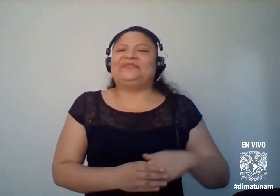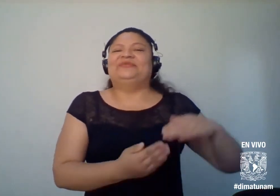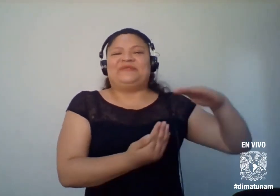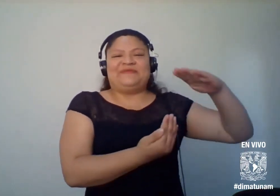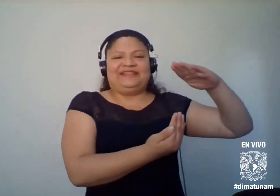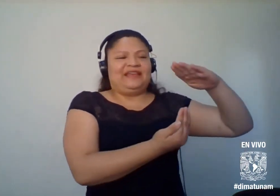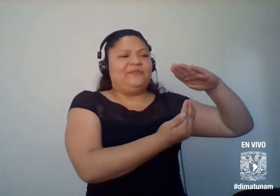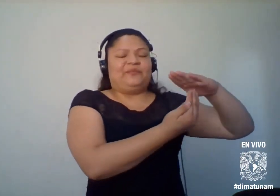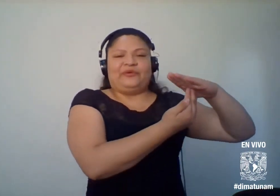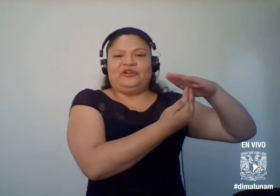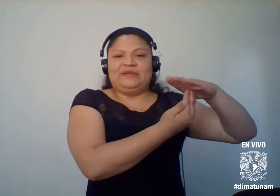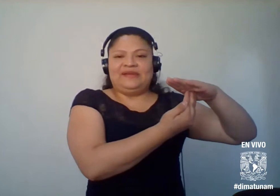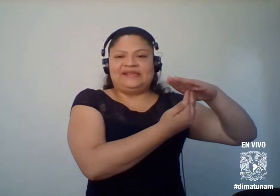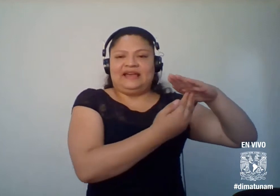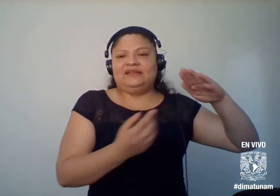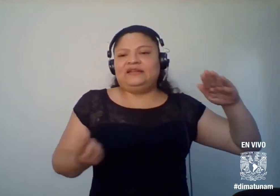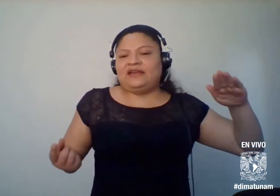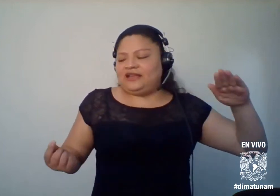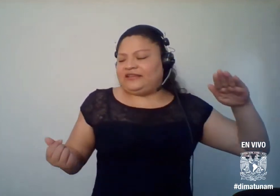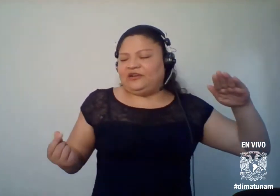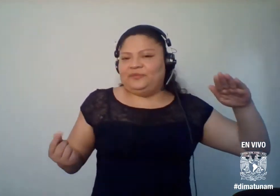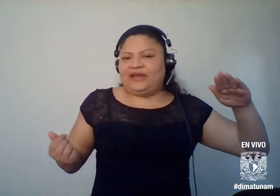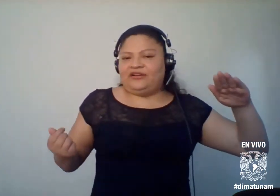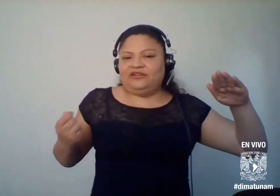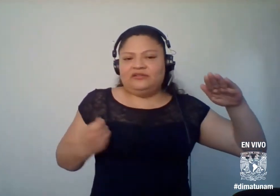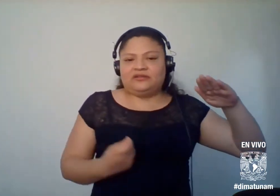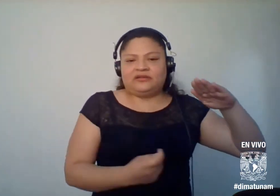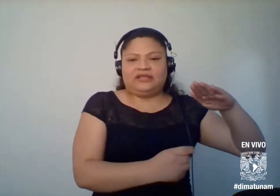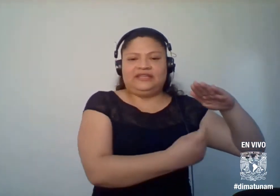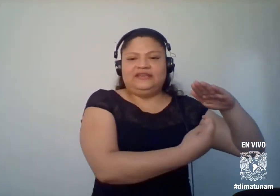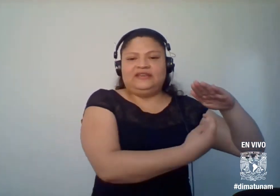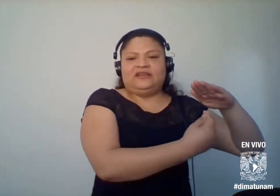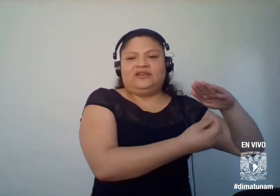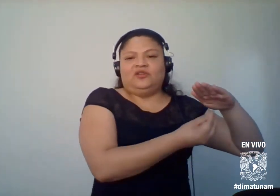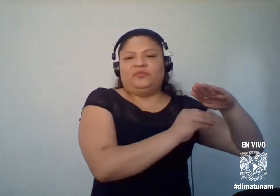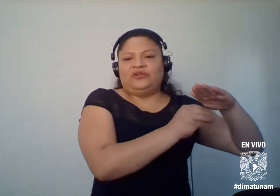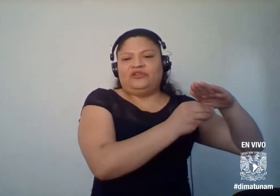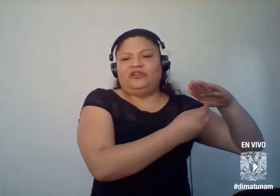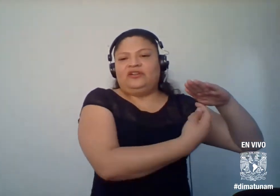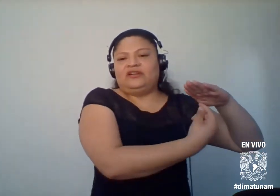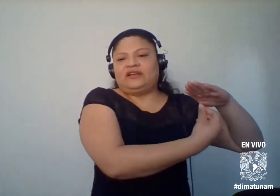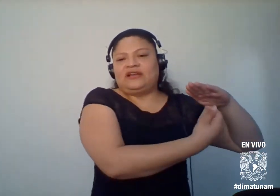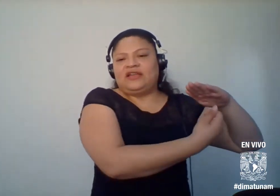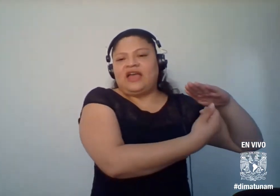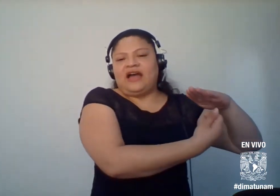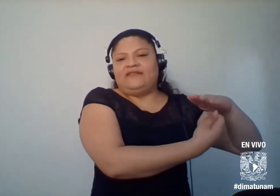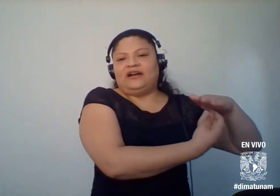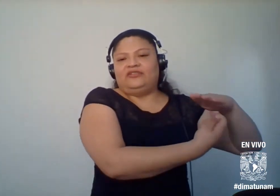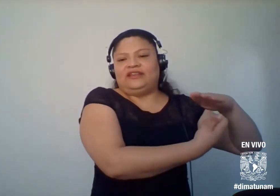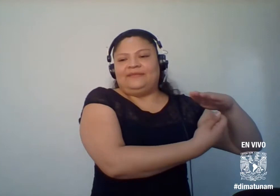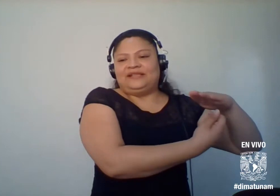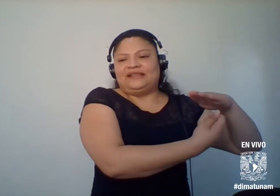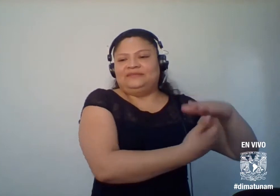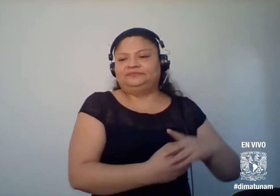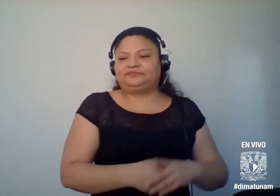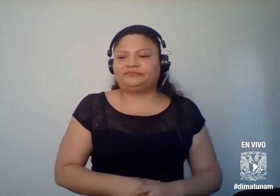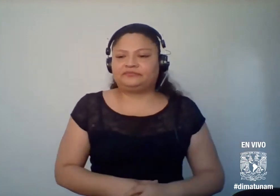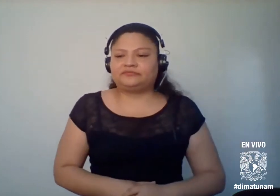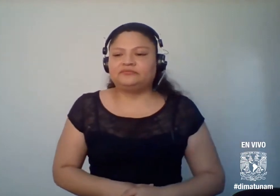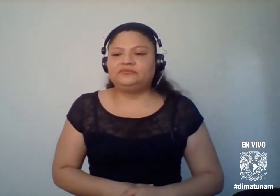mesa. Nuevamente, pongo mi mesa, tengo un perro y lo pongo abajo de la